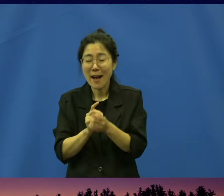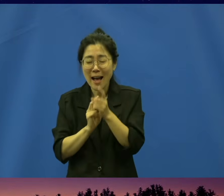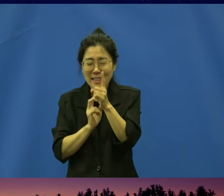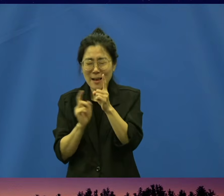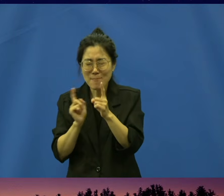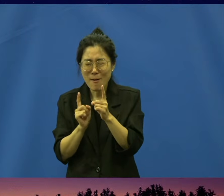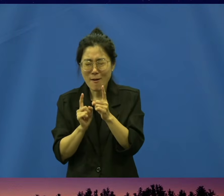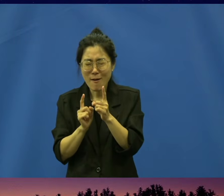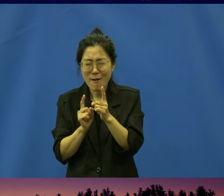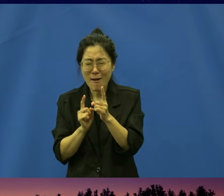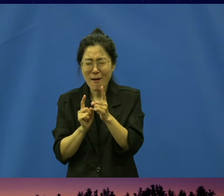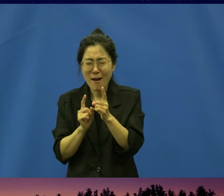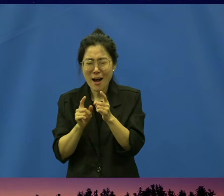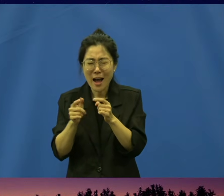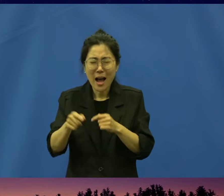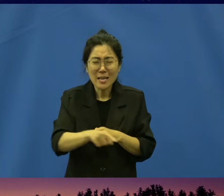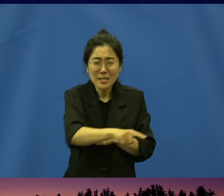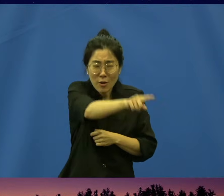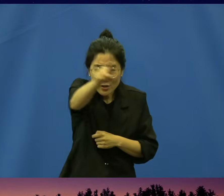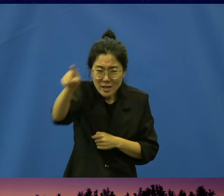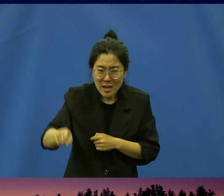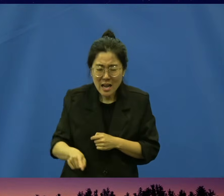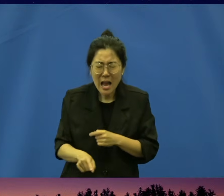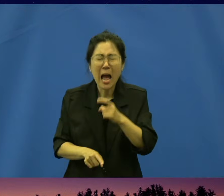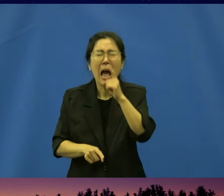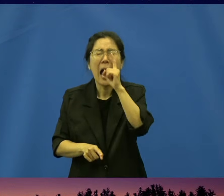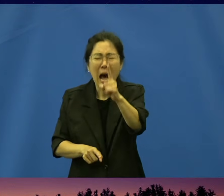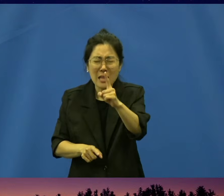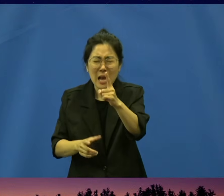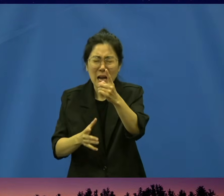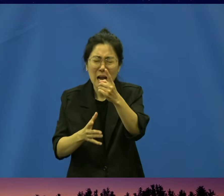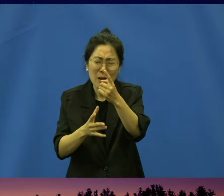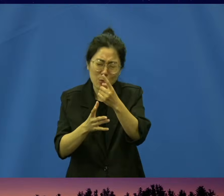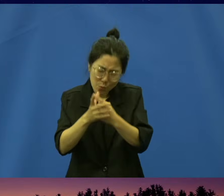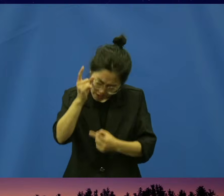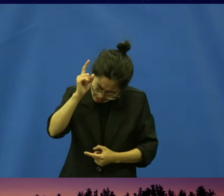저들로 하나가 되게 하옵소서.